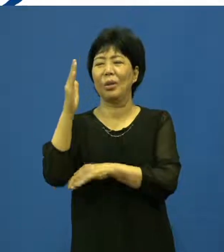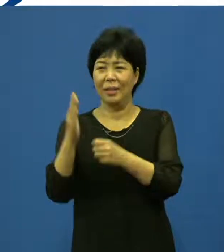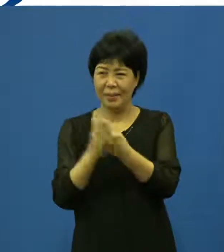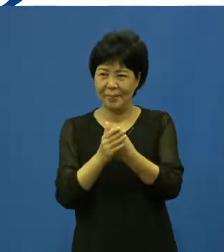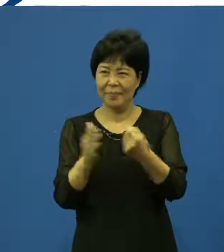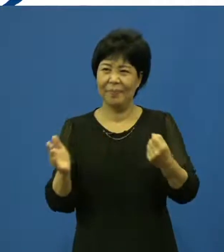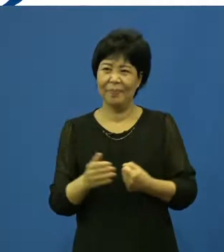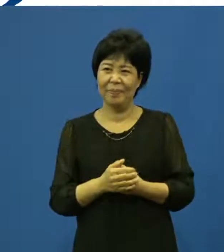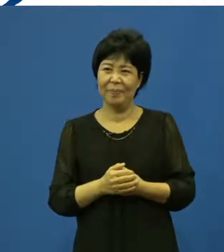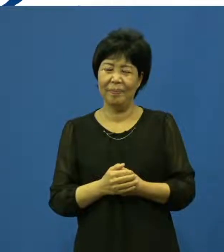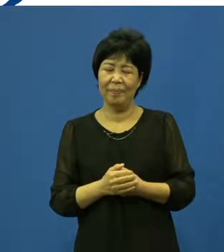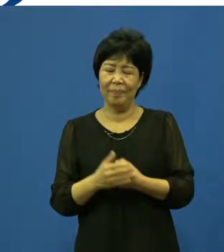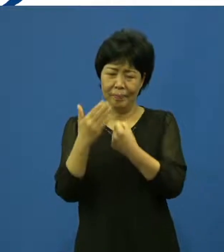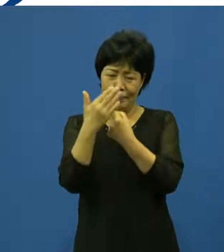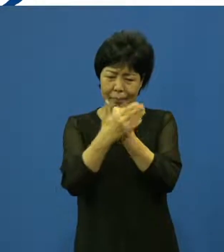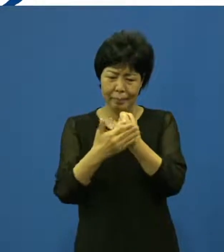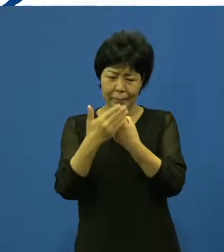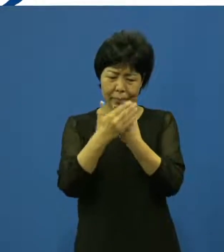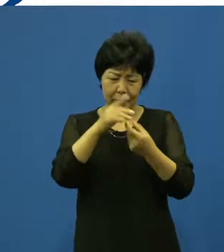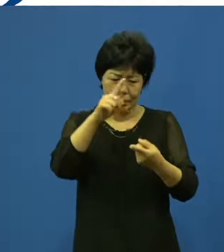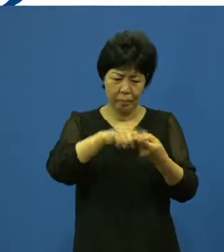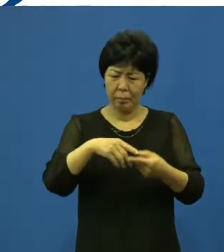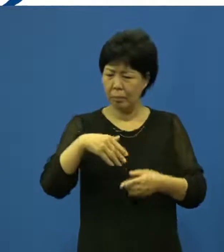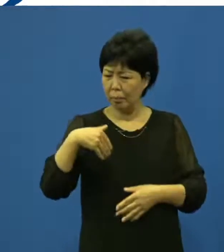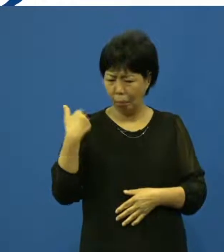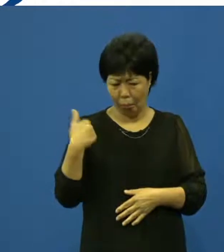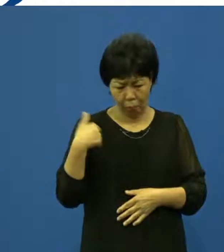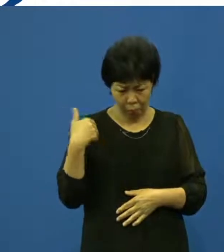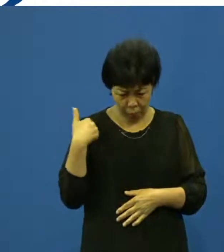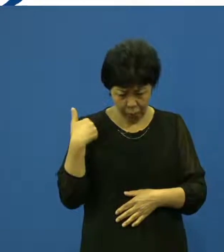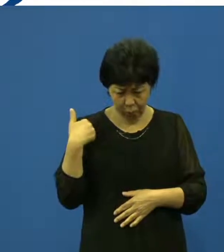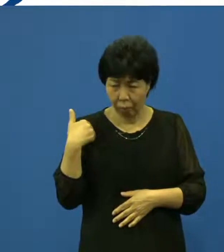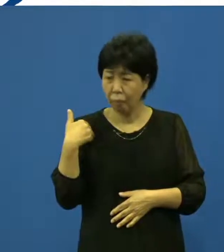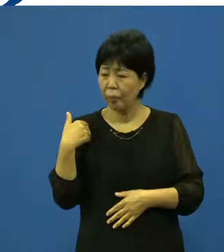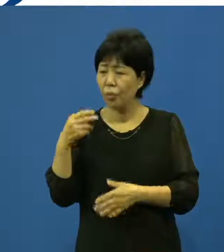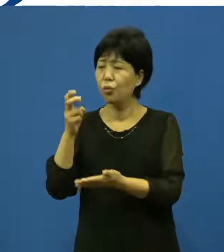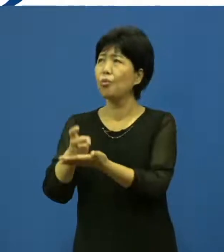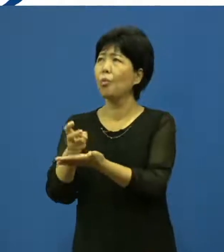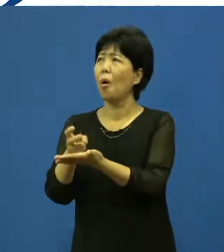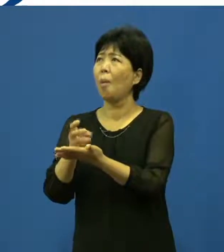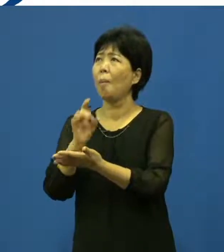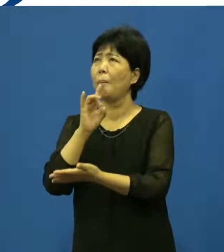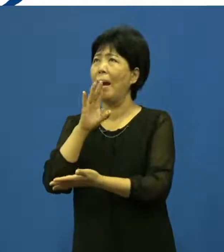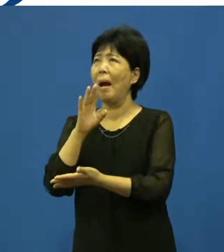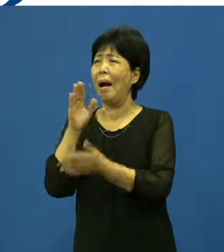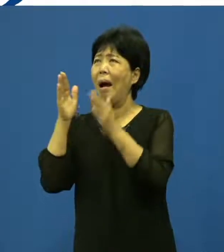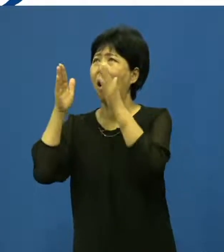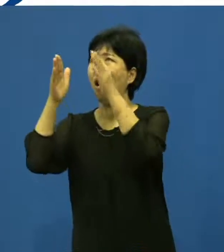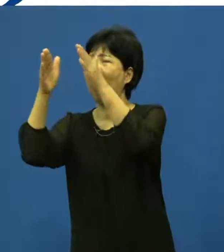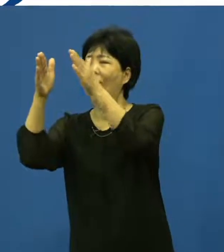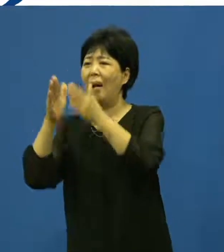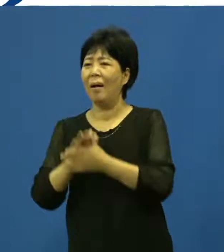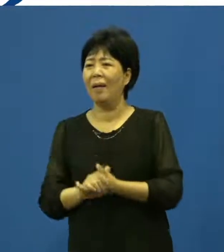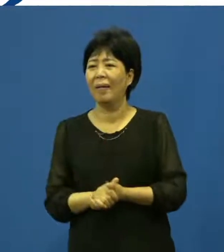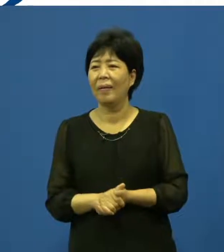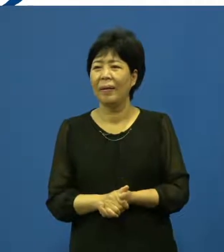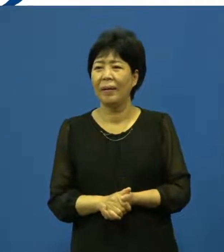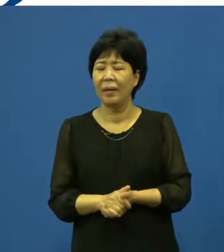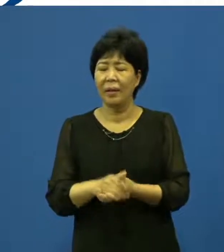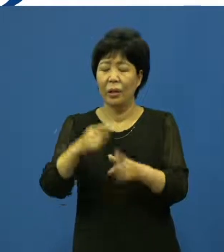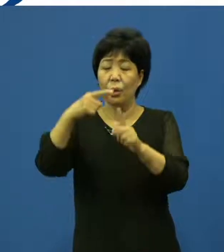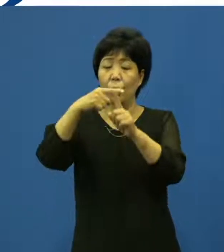은혜를 알고 행동하는 것이 아니라 은혜는 식어지고 율법만 남는 것입니다. 그래서